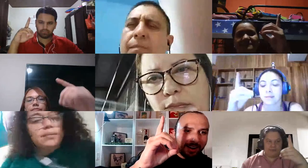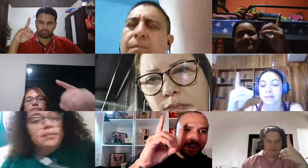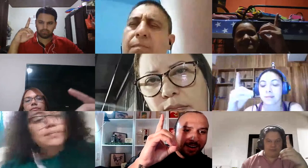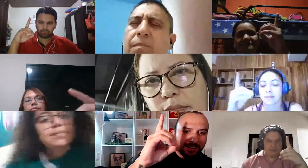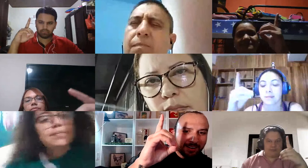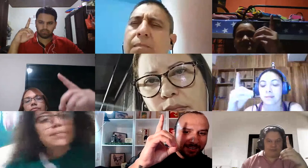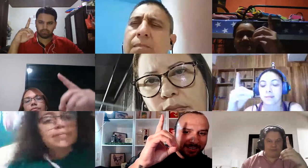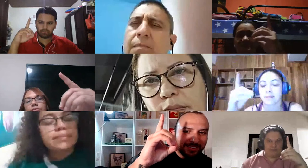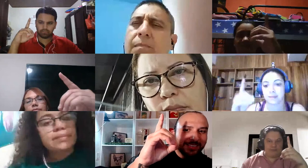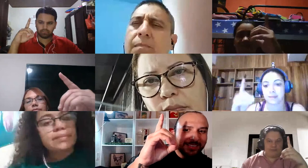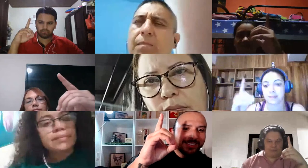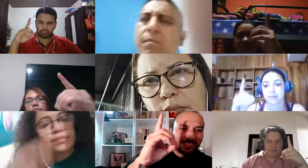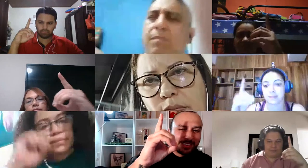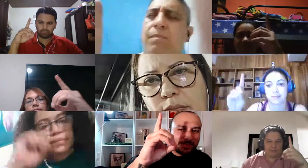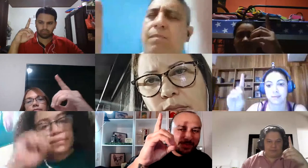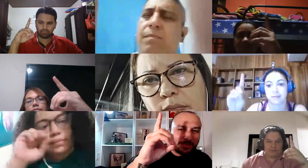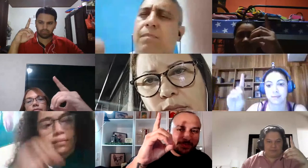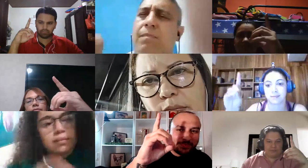Ajá.